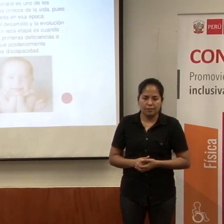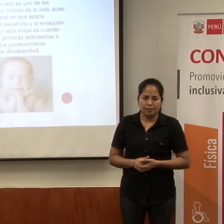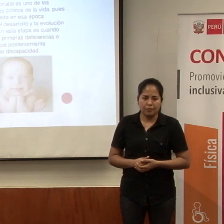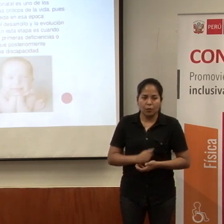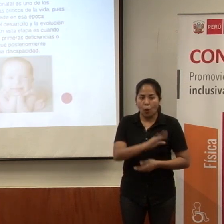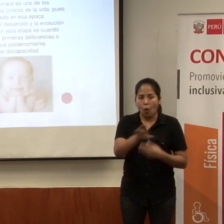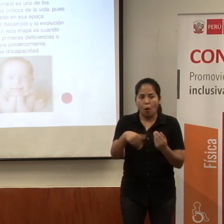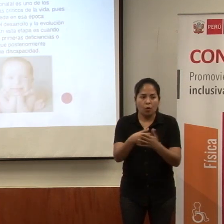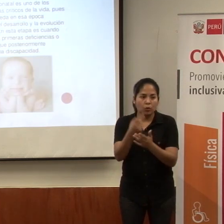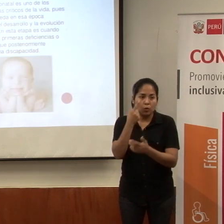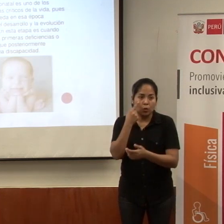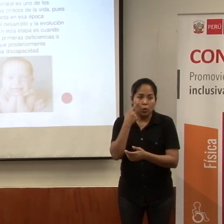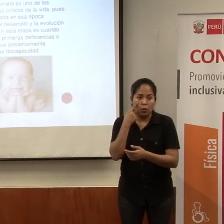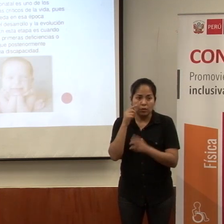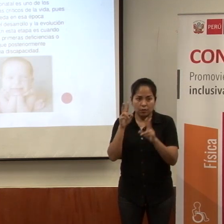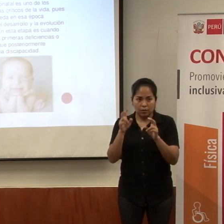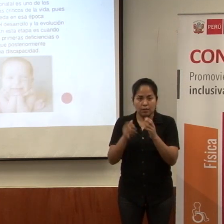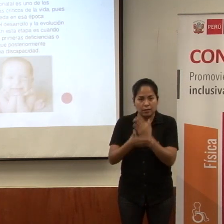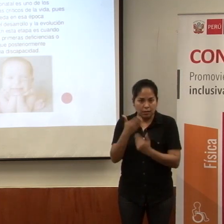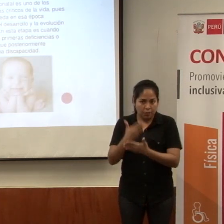es la discapacidad.